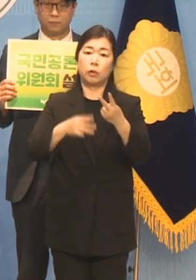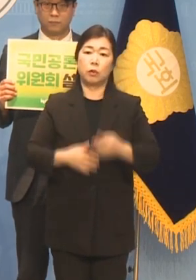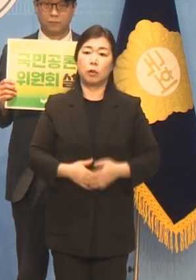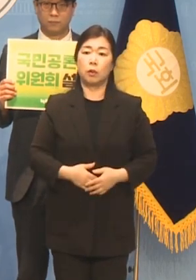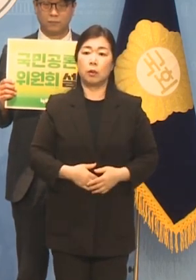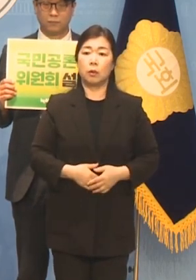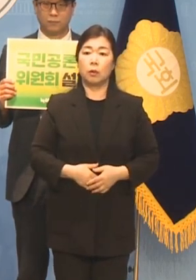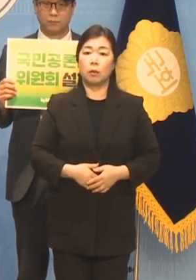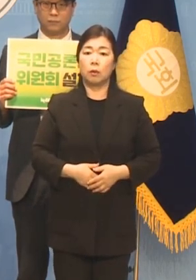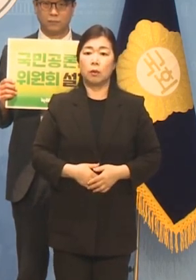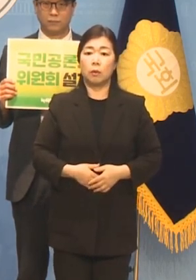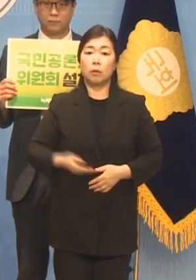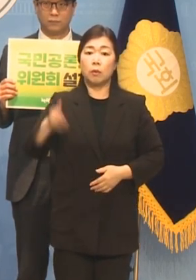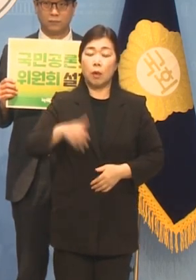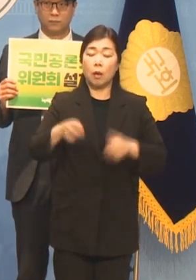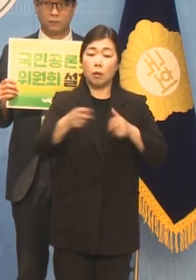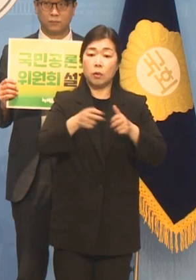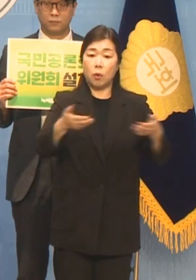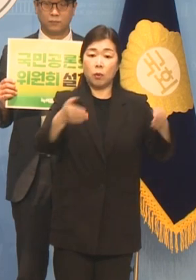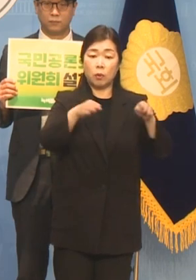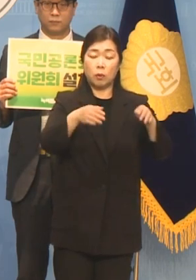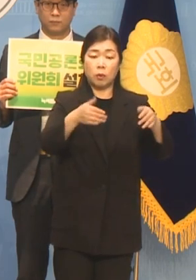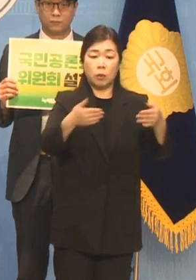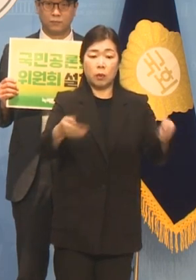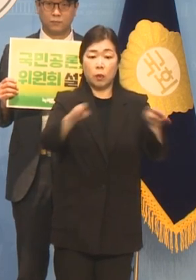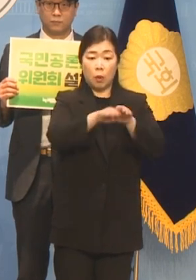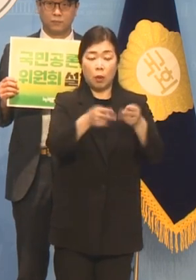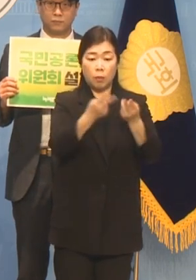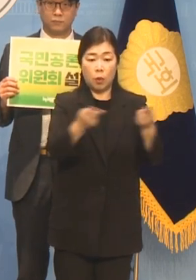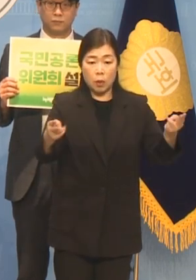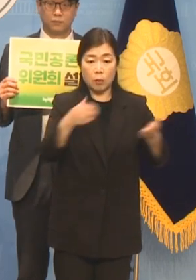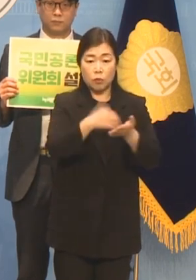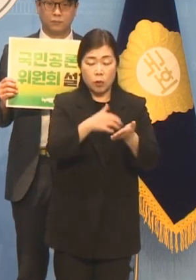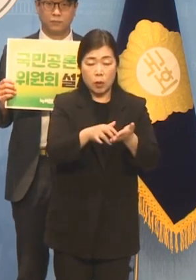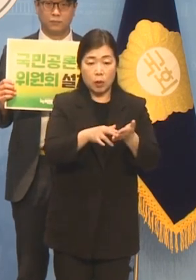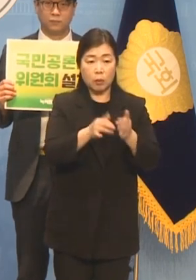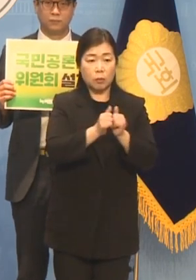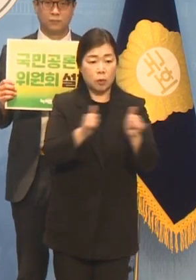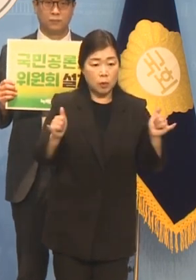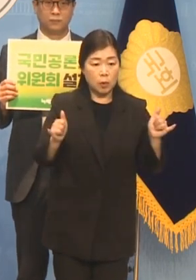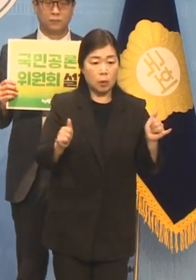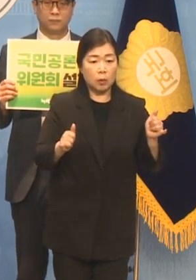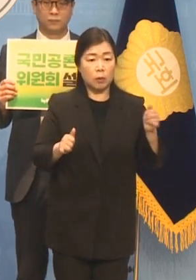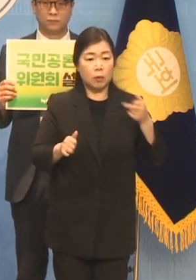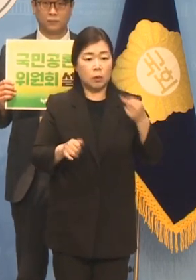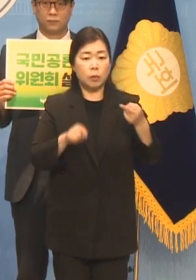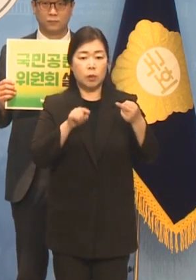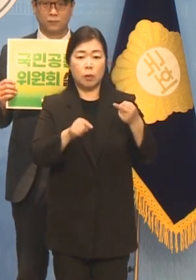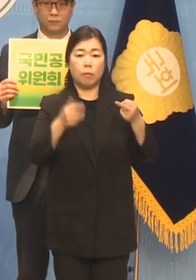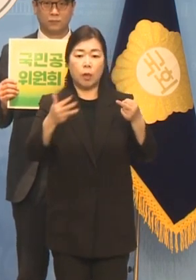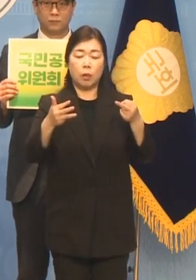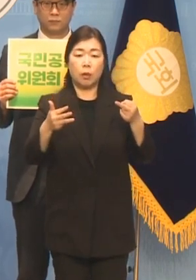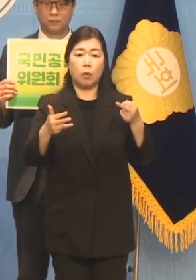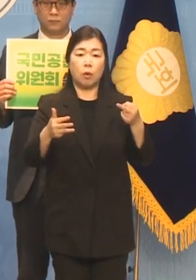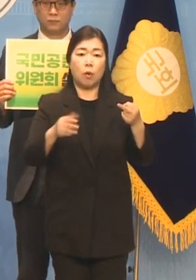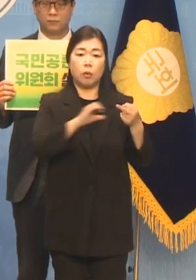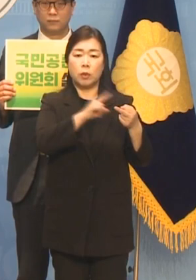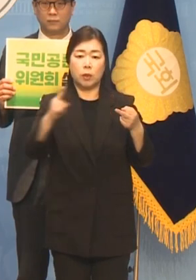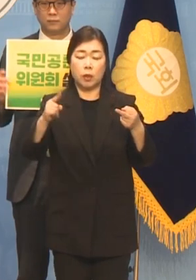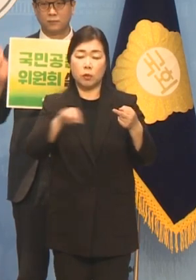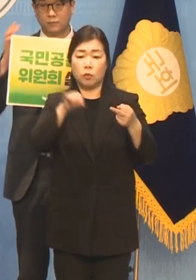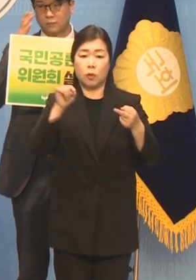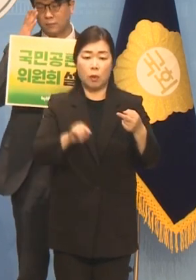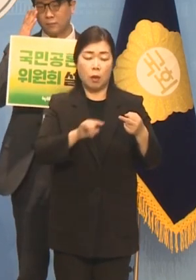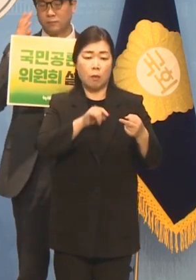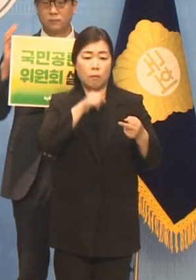반해 의료기관 병상 수는 인구 1000명당 12.8개로 OECD 단연 1위로 OECD